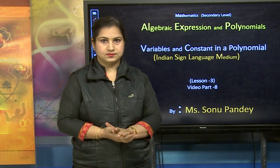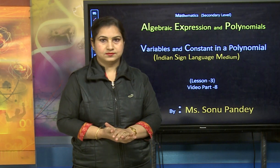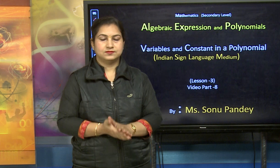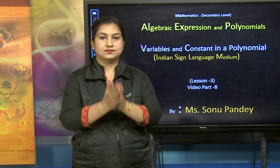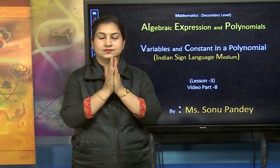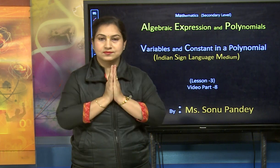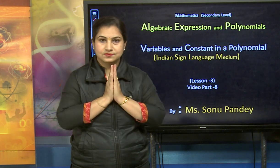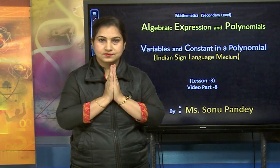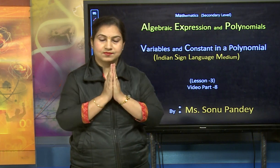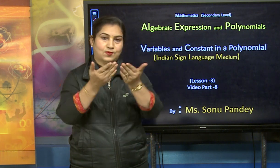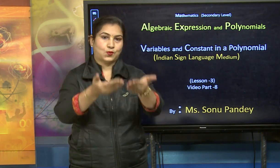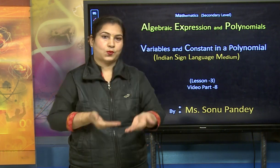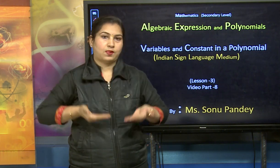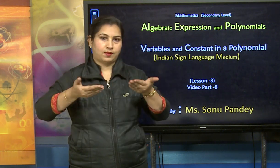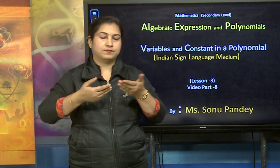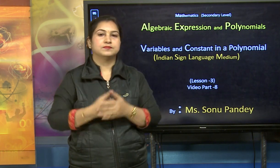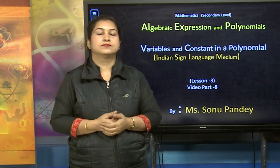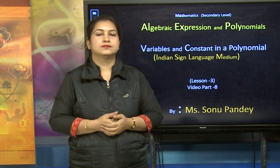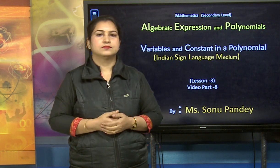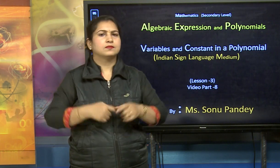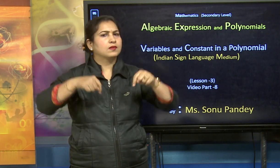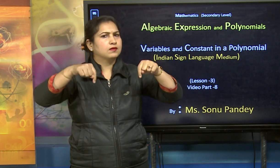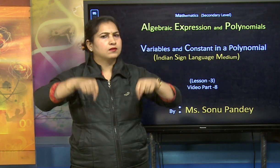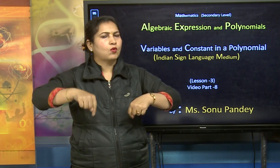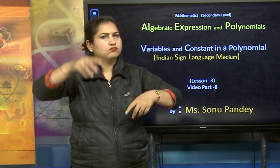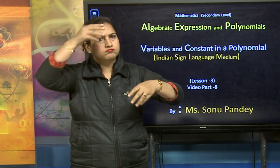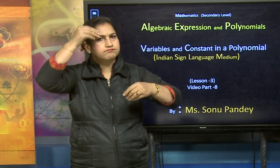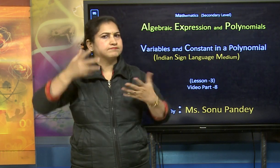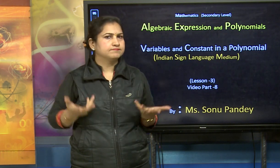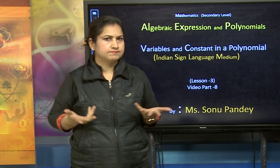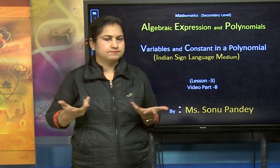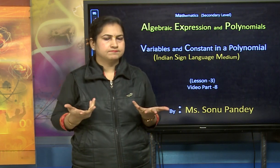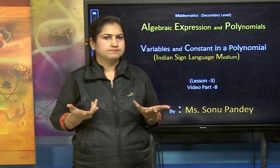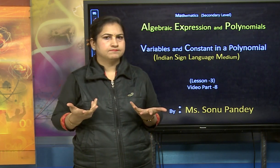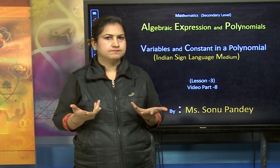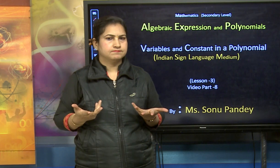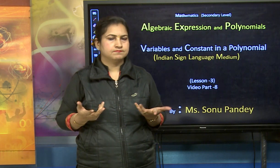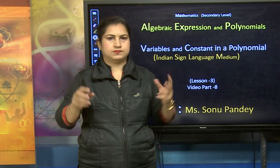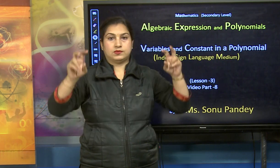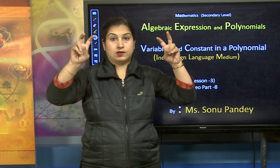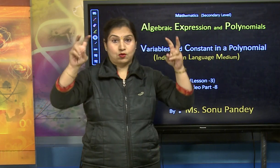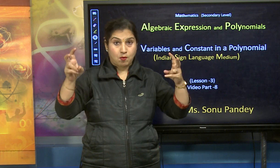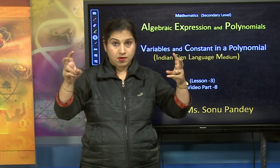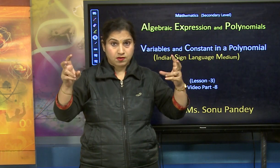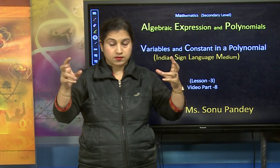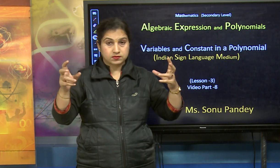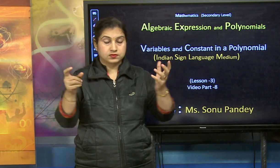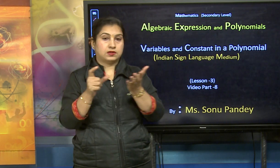को नमस्कार आप सभी का स्वागत है आज हम समझने वाले हैं हमारा विषय